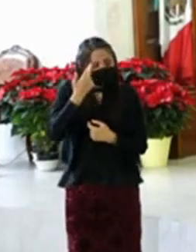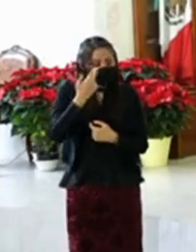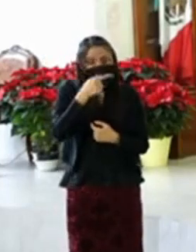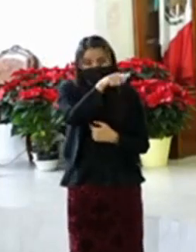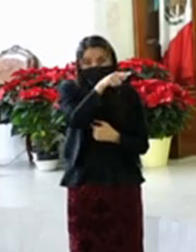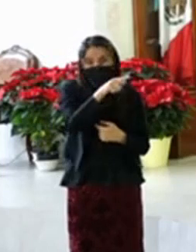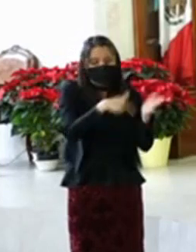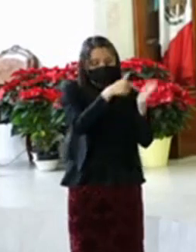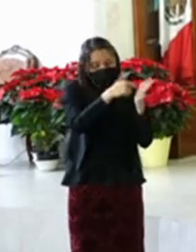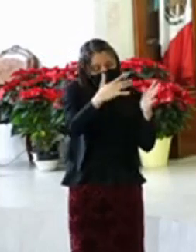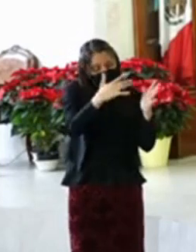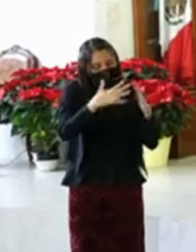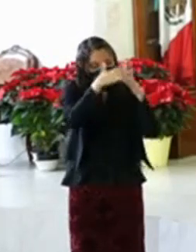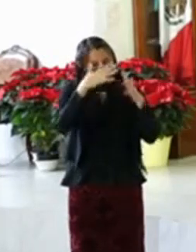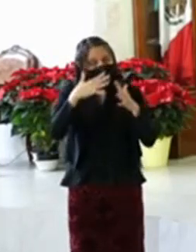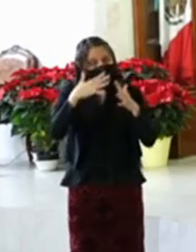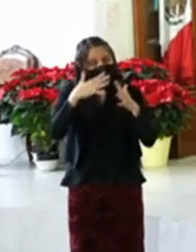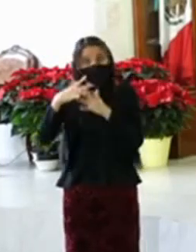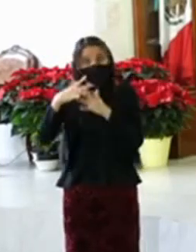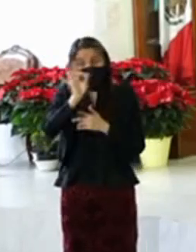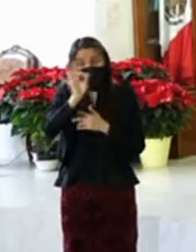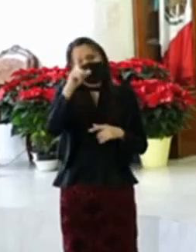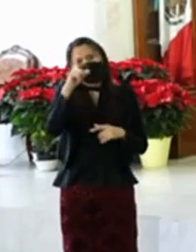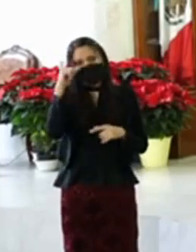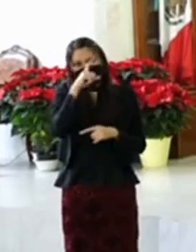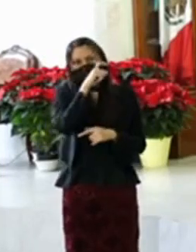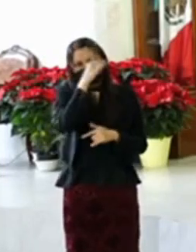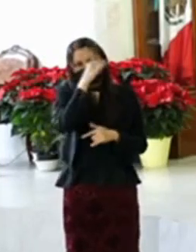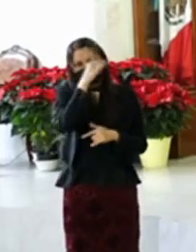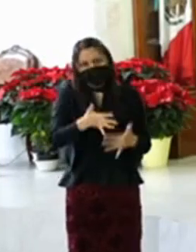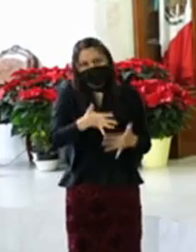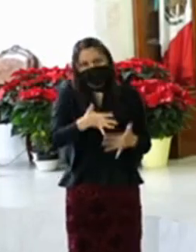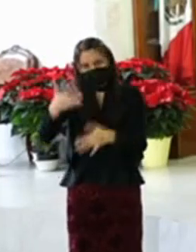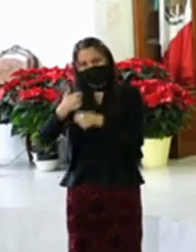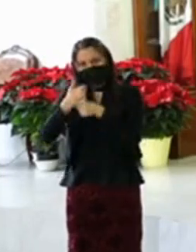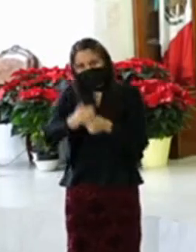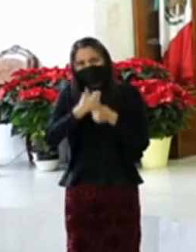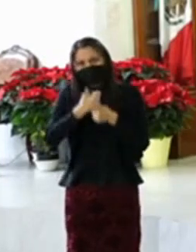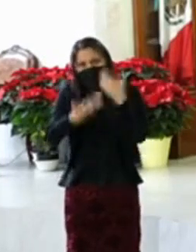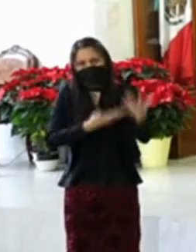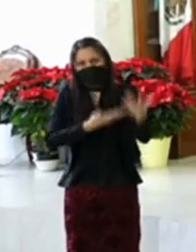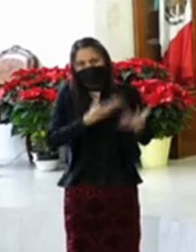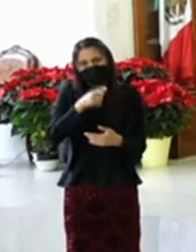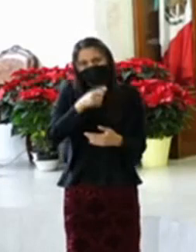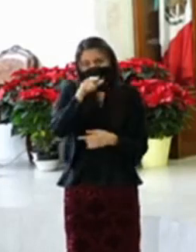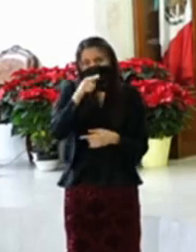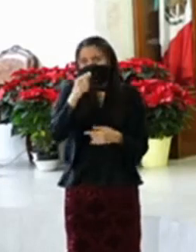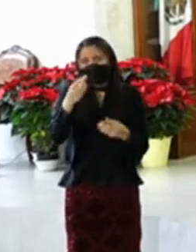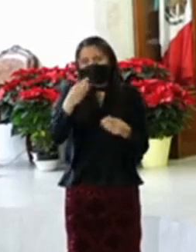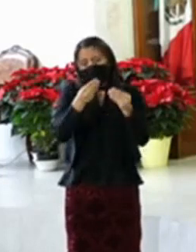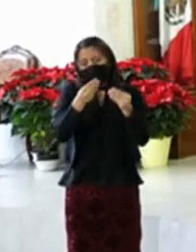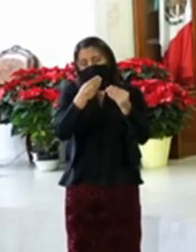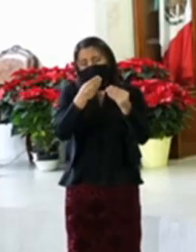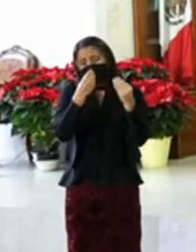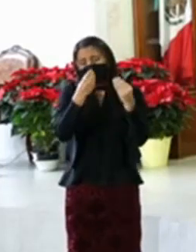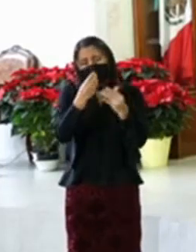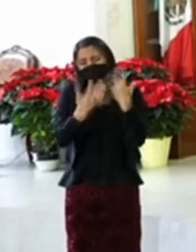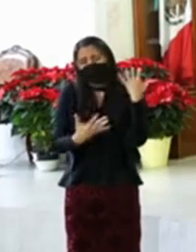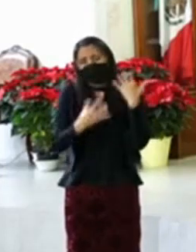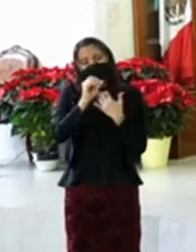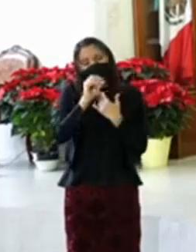guerra. Hay un gran número de cristianos en Croacia. Hay un gran